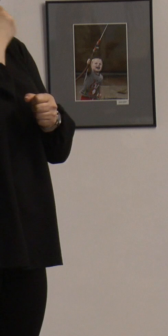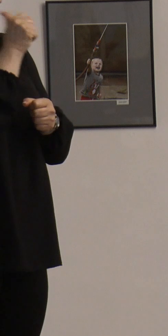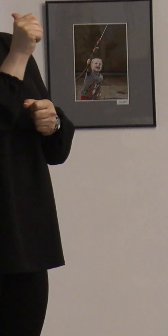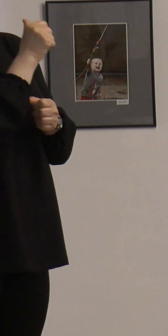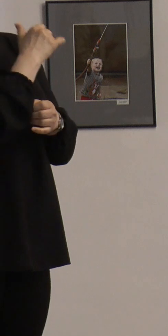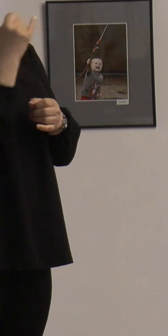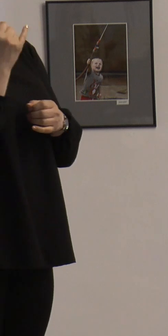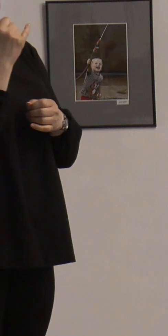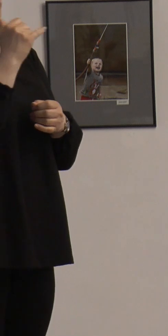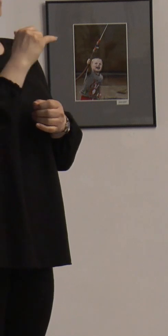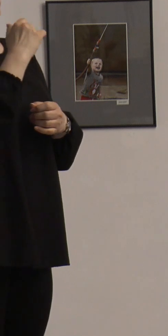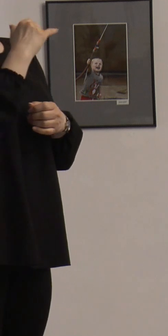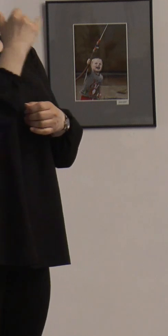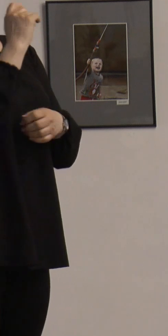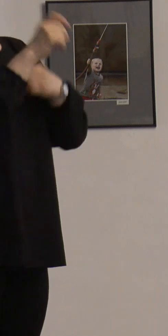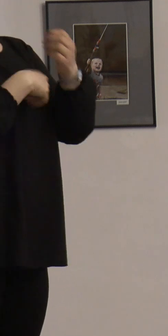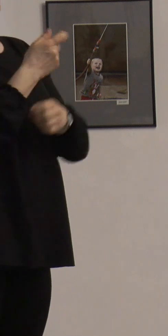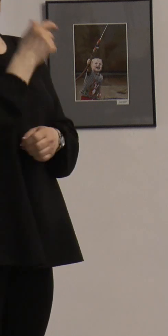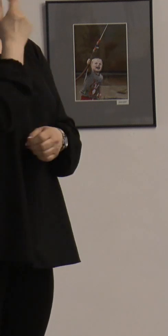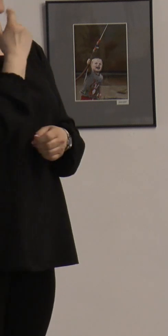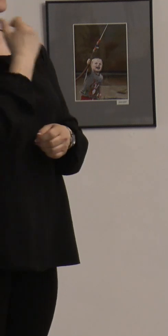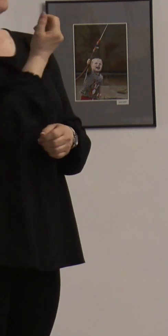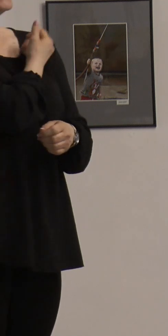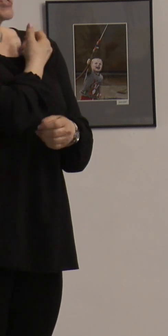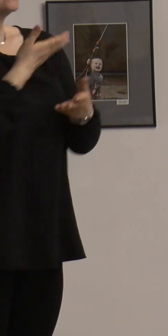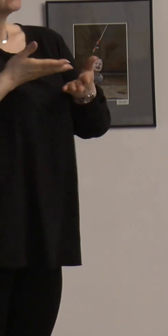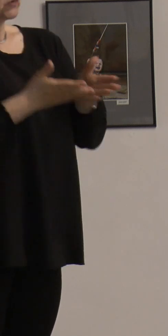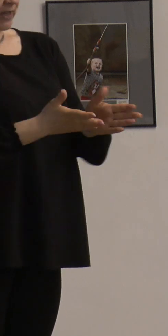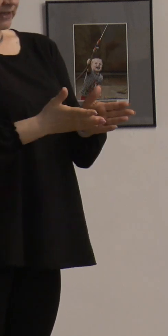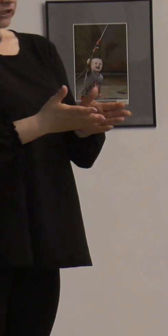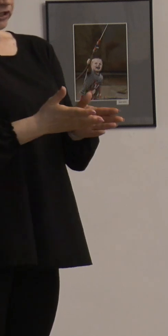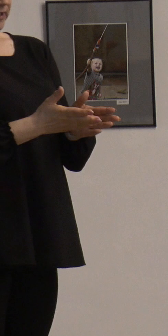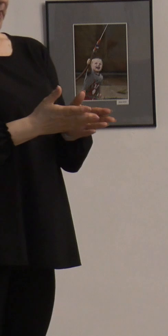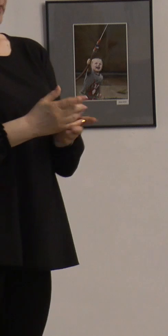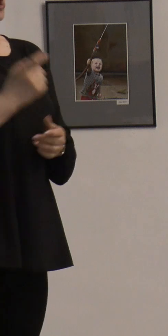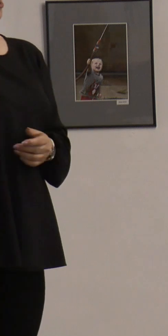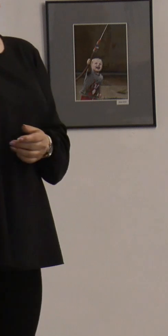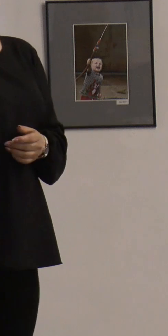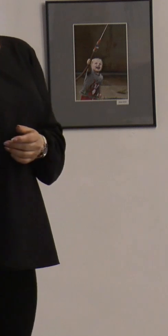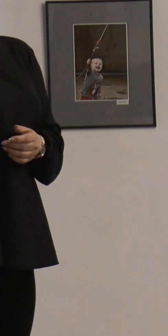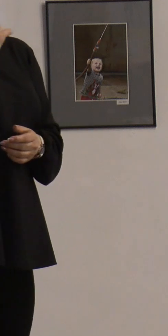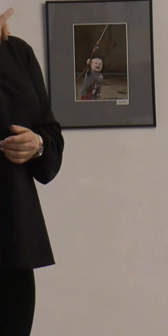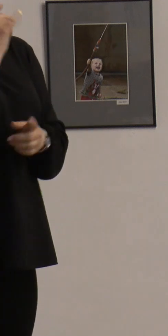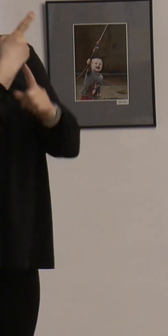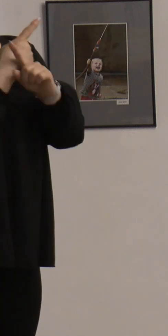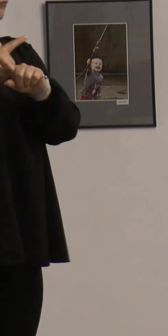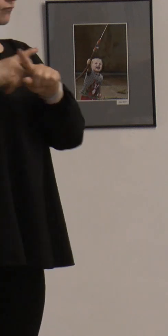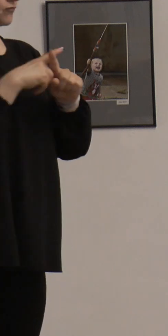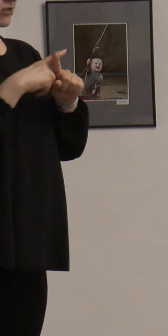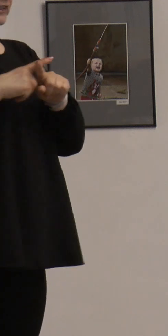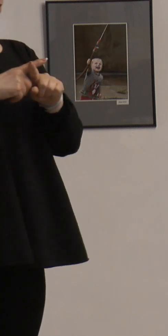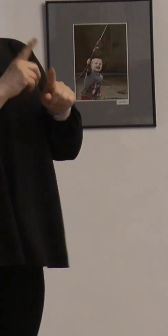évfordulóját ünnepeljük Petőfi Sándor születésének. Azt gondolom, hogy ebben nincs vita köztünk